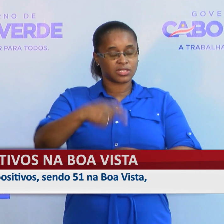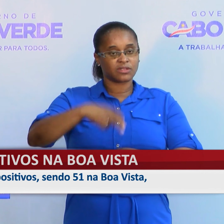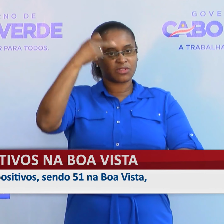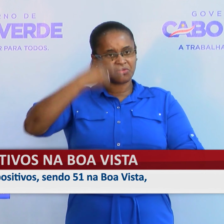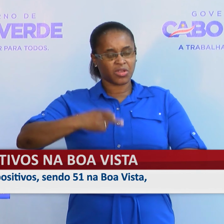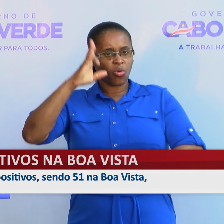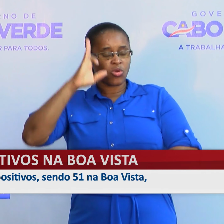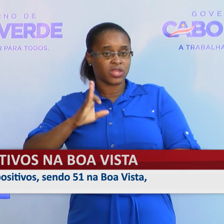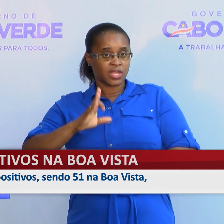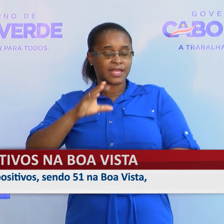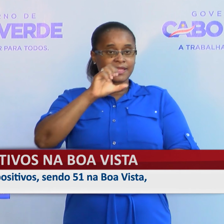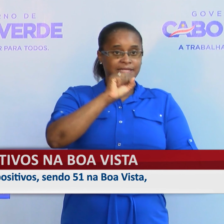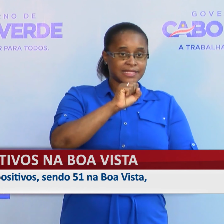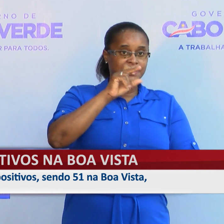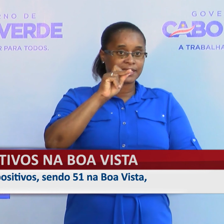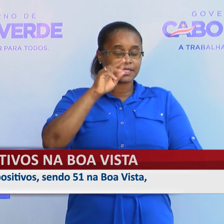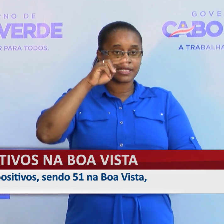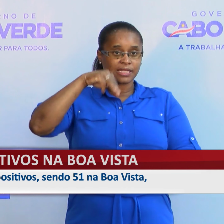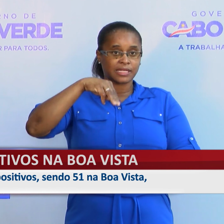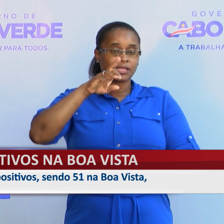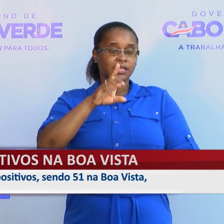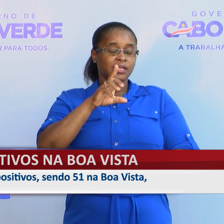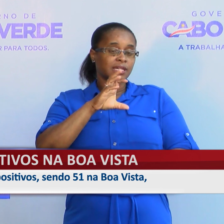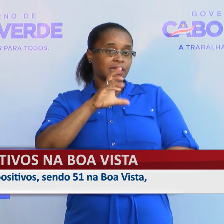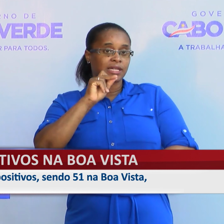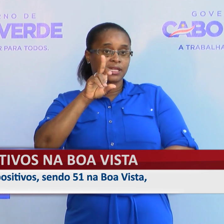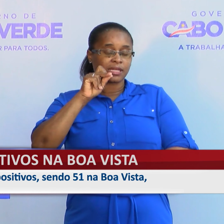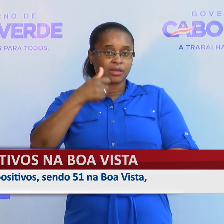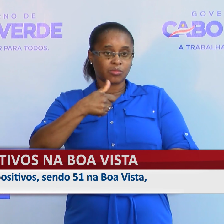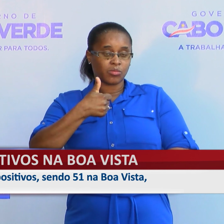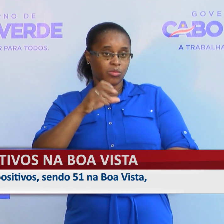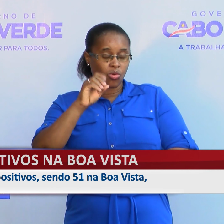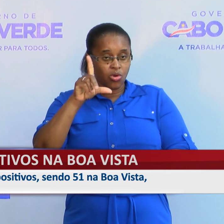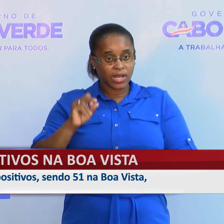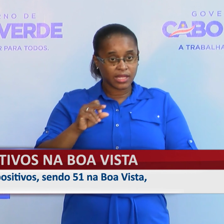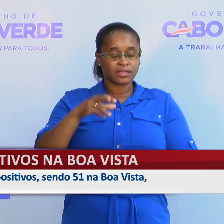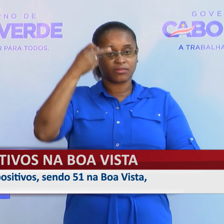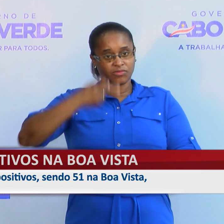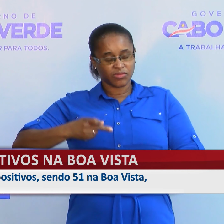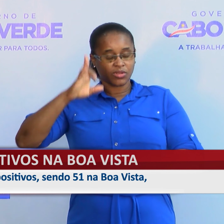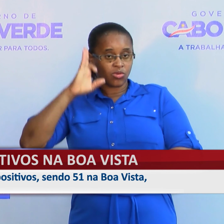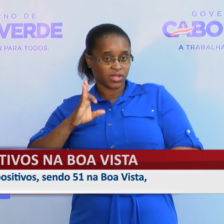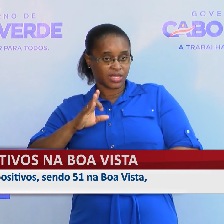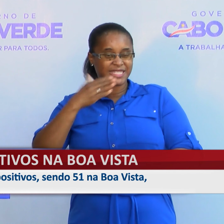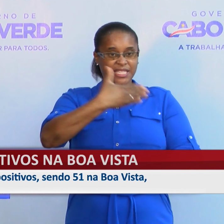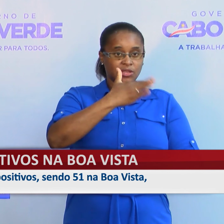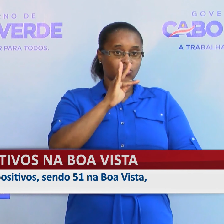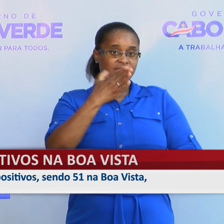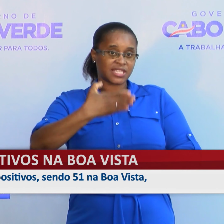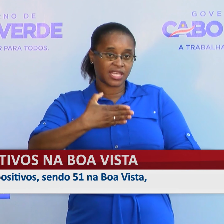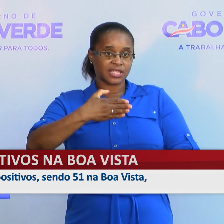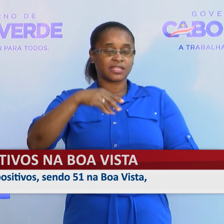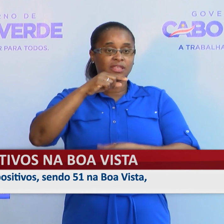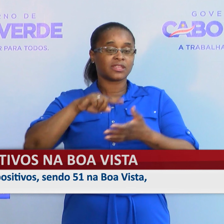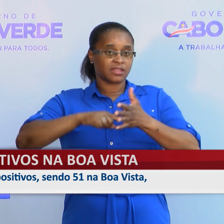que estavam no hotel Rio Caramboa em quarentena, 147 deram resultados negativos,